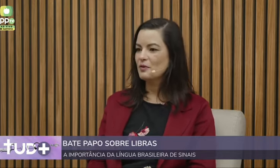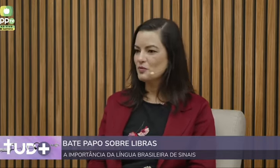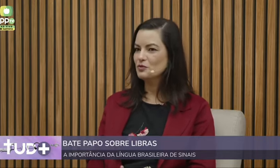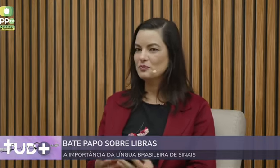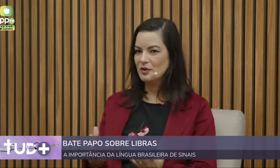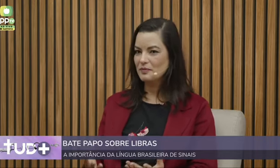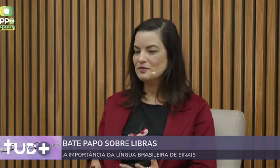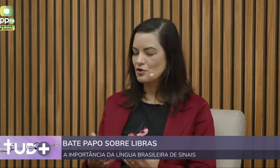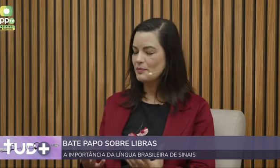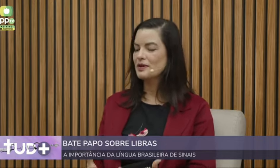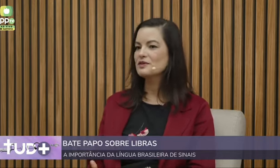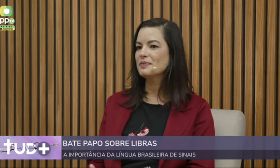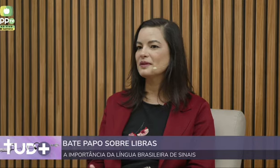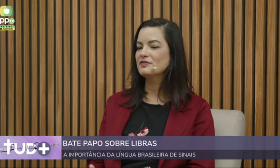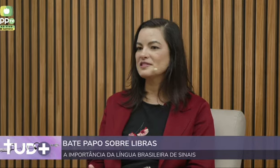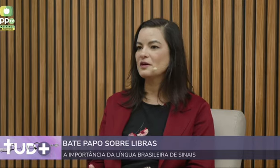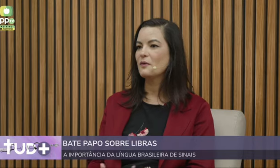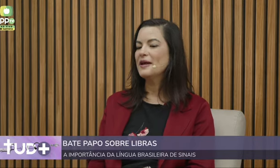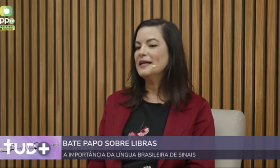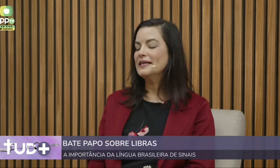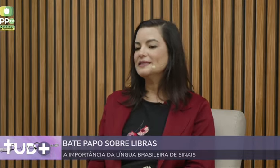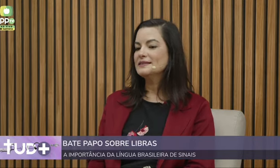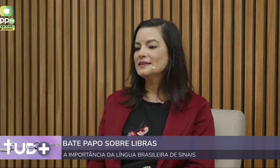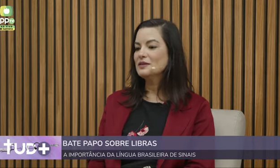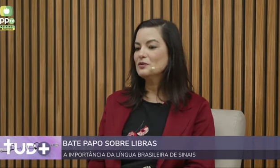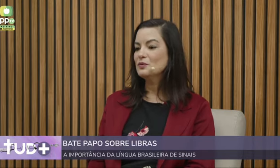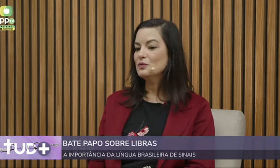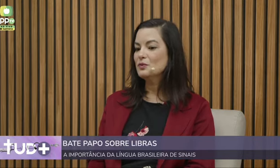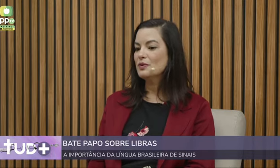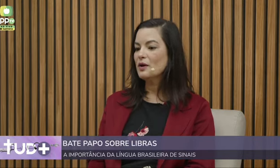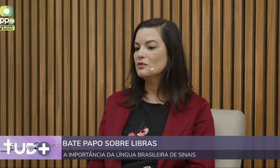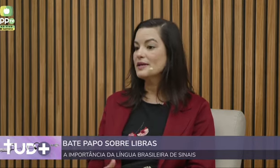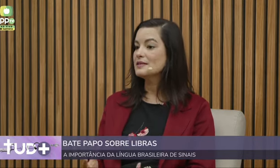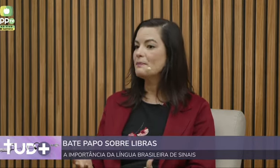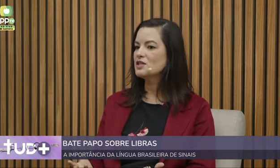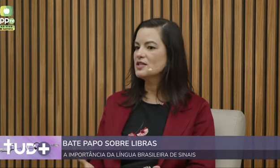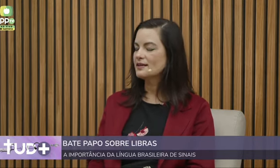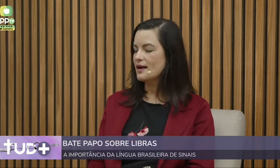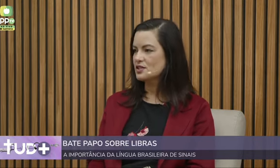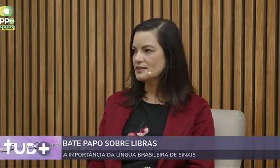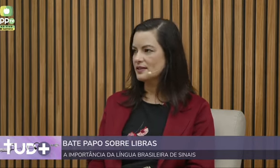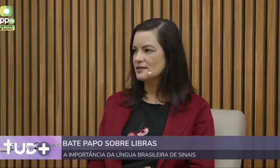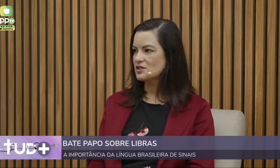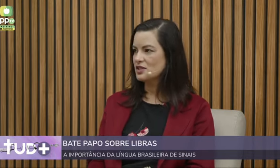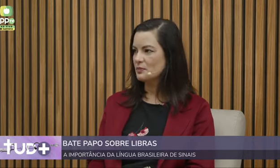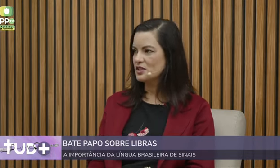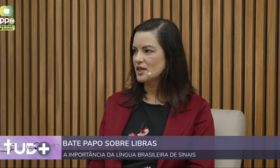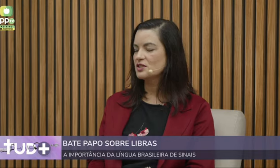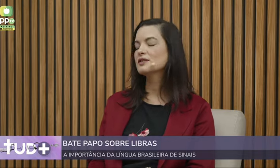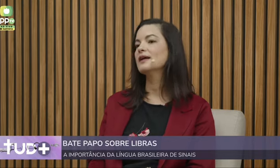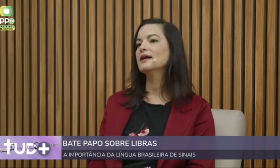o mundo só pela visão. Então, o que acontece? Depende da idade que essa criança chega pra gente, né?